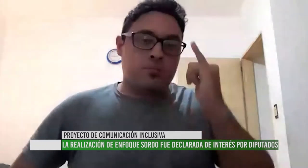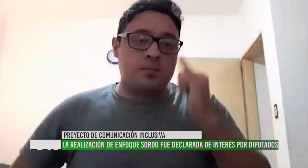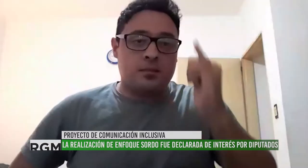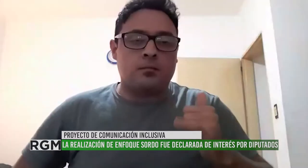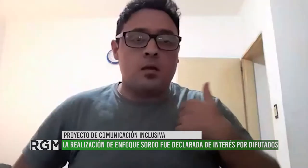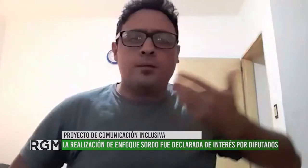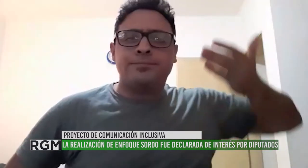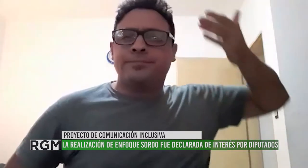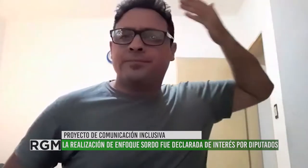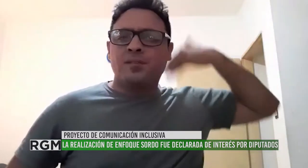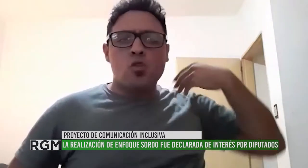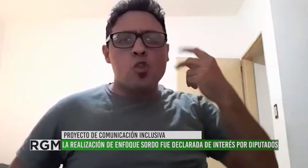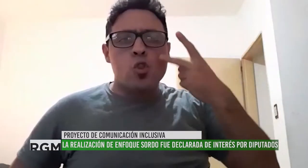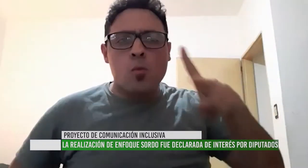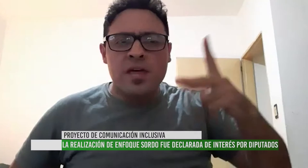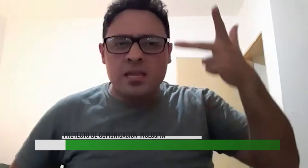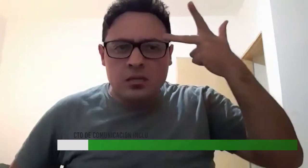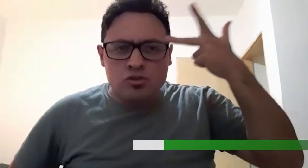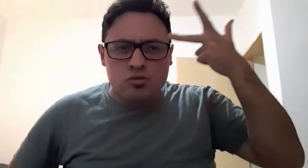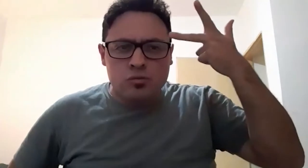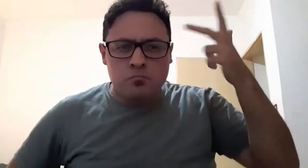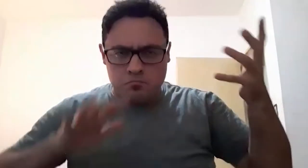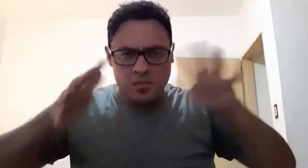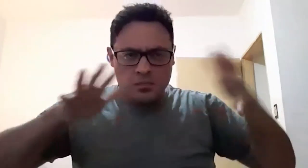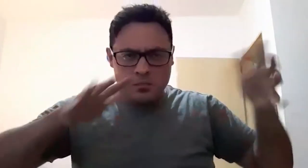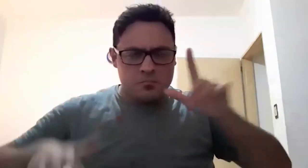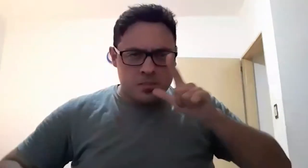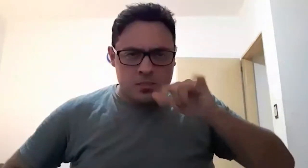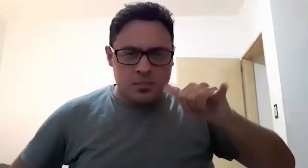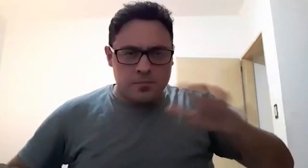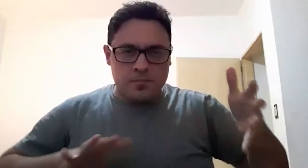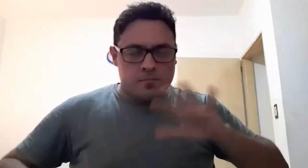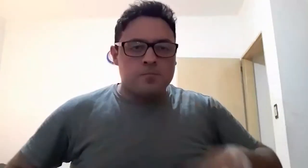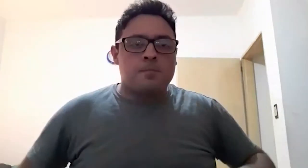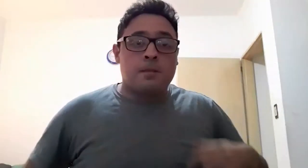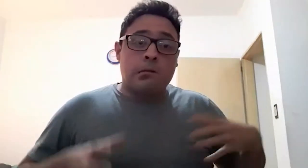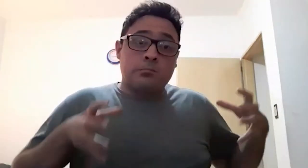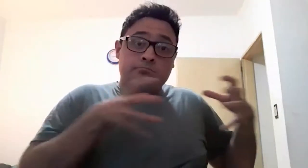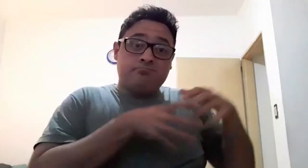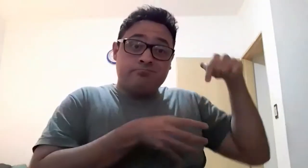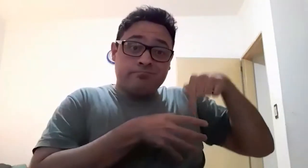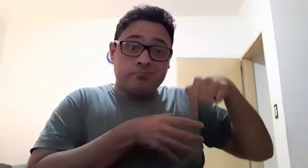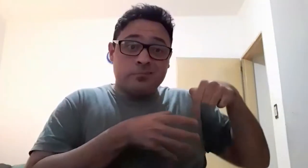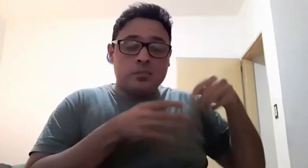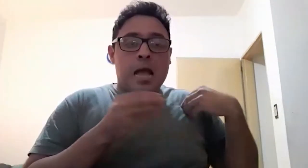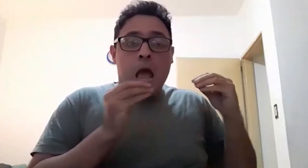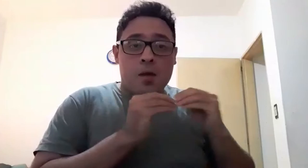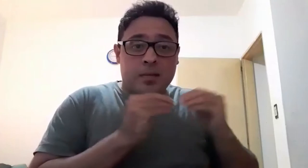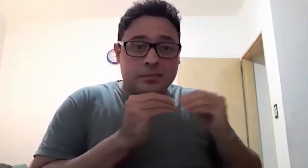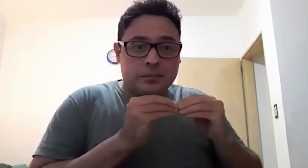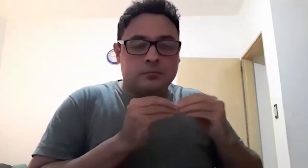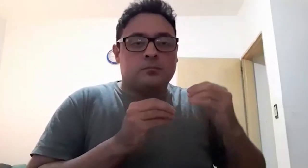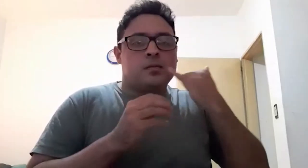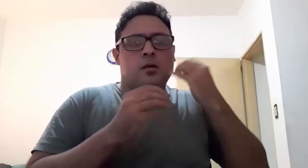y quiero contarles una experiencia de hace un tiempo atrás, en el 2018 más o menos, junto con un grupo de